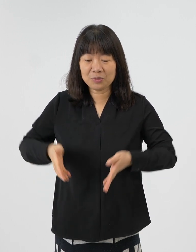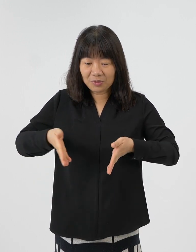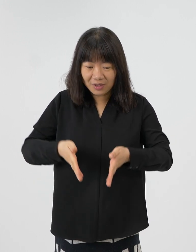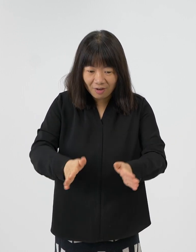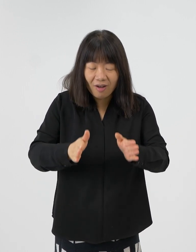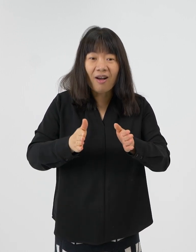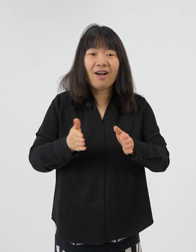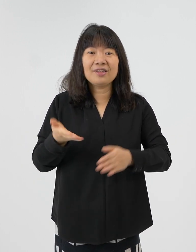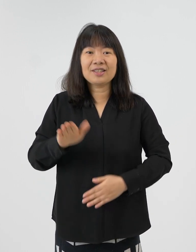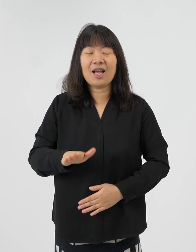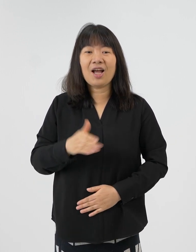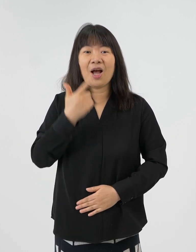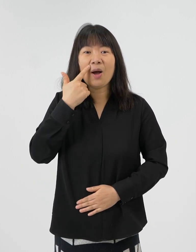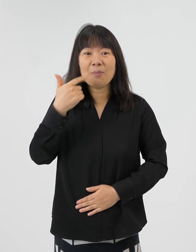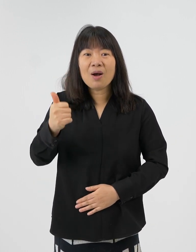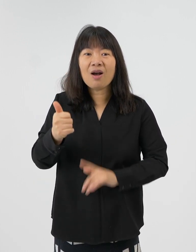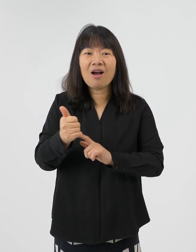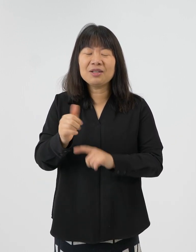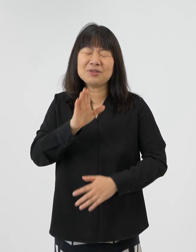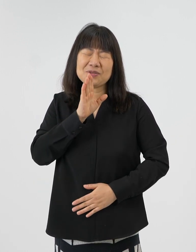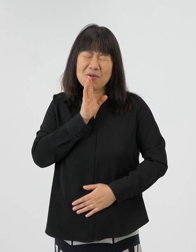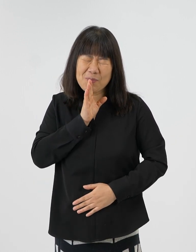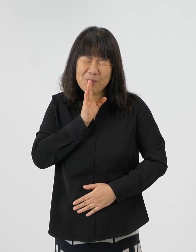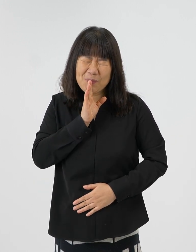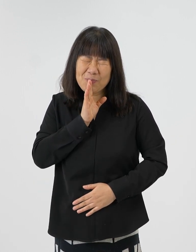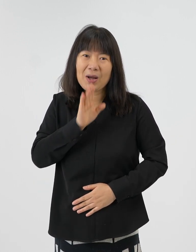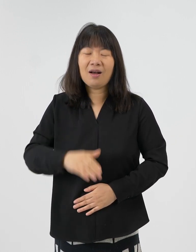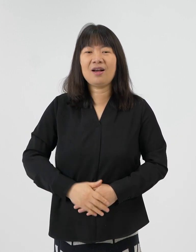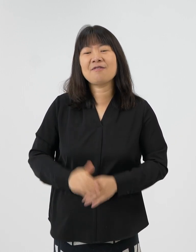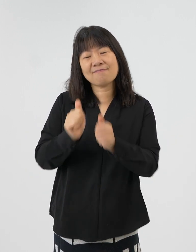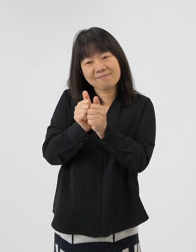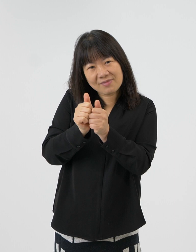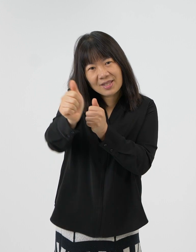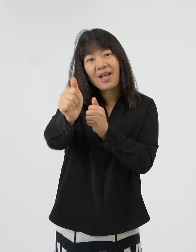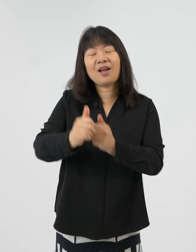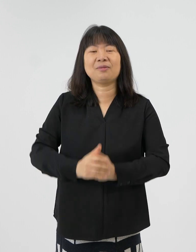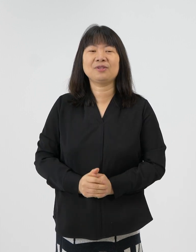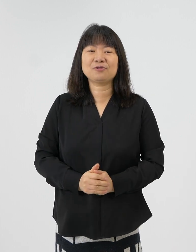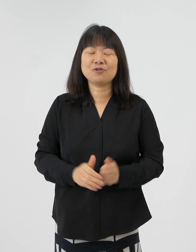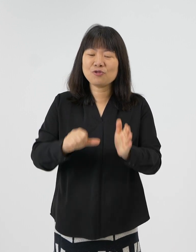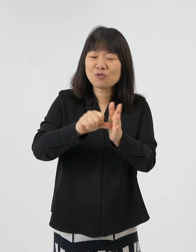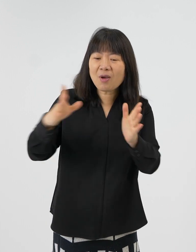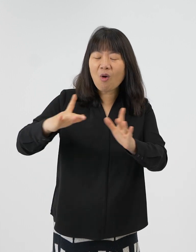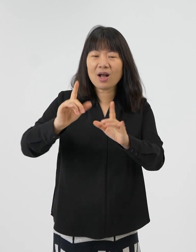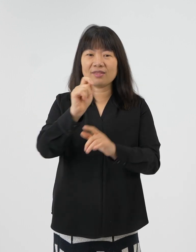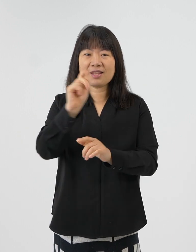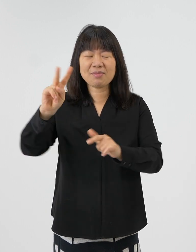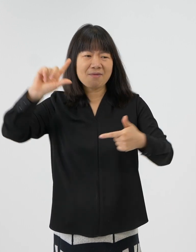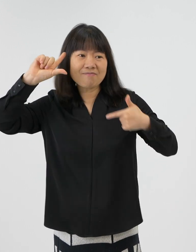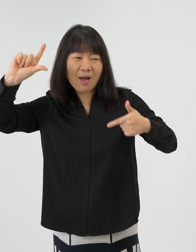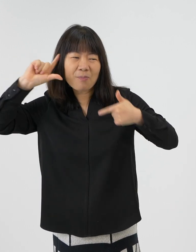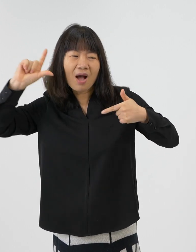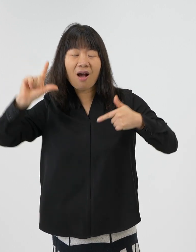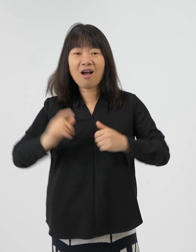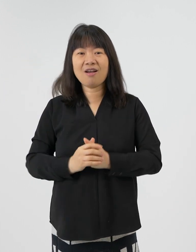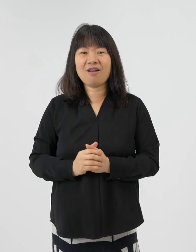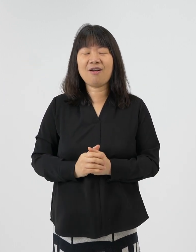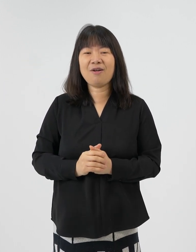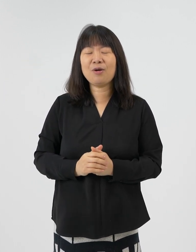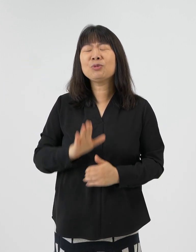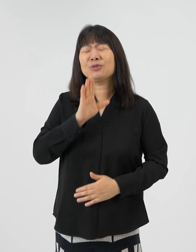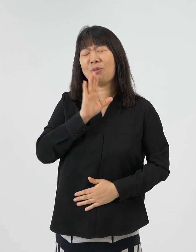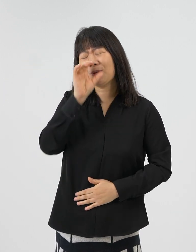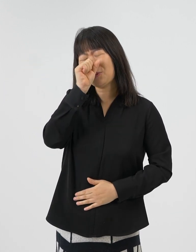태어났는데 아빠가 장동건이야. 그러면 얼마나 좋겠어요. 그러니까 마치 그런